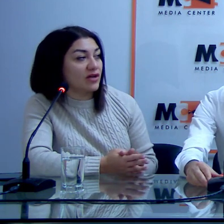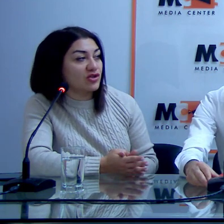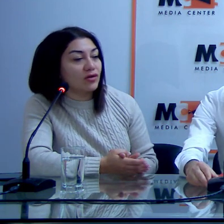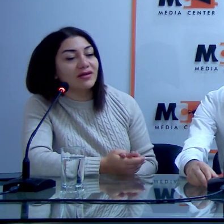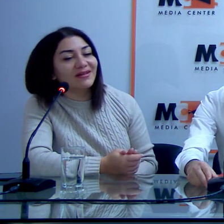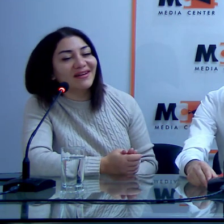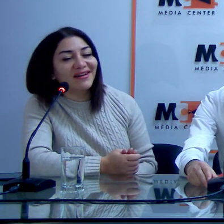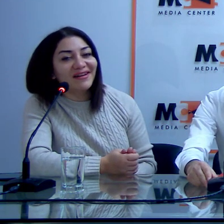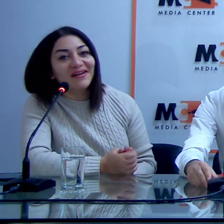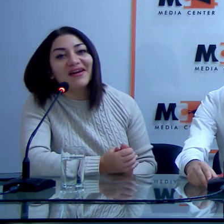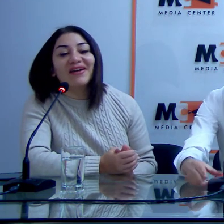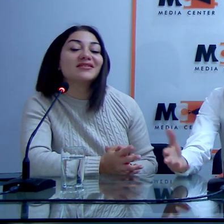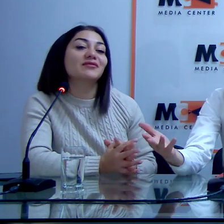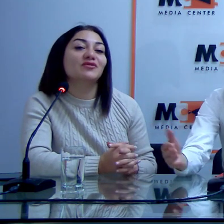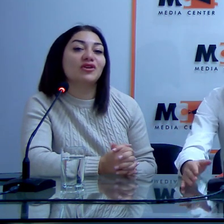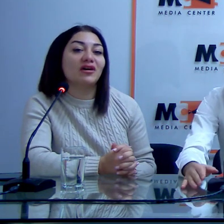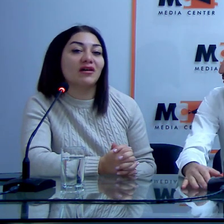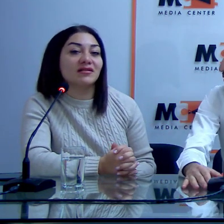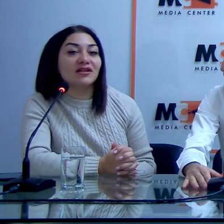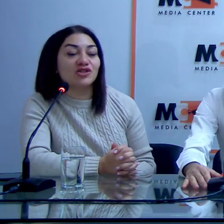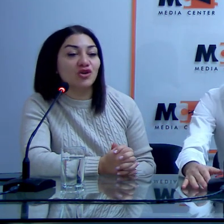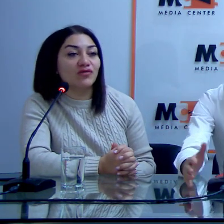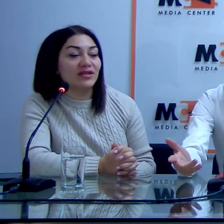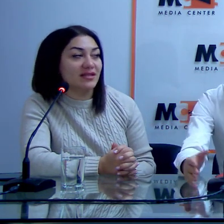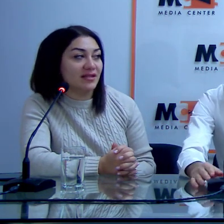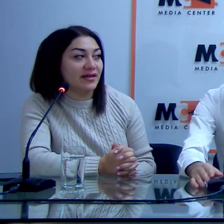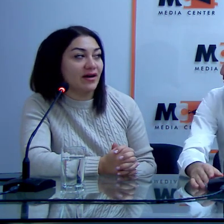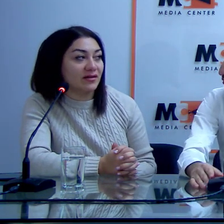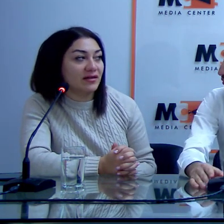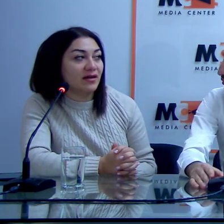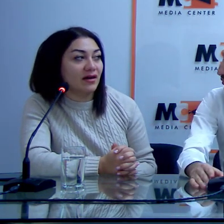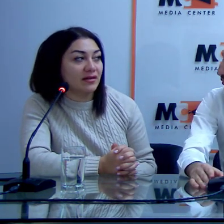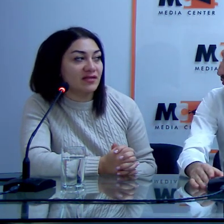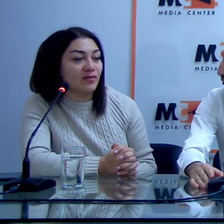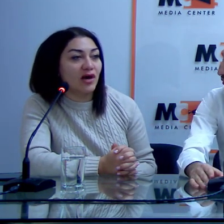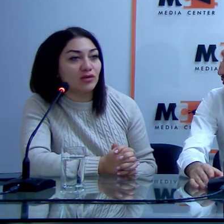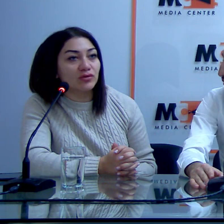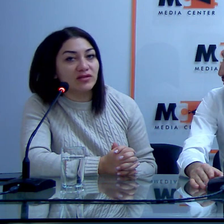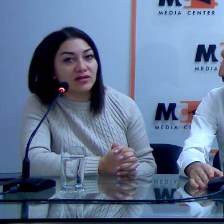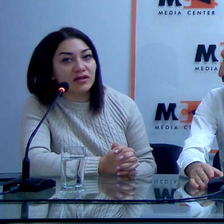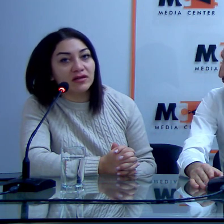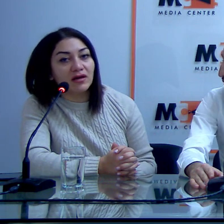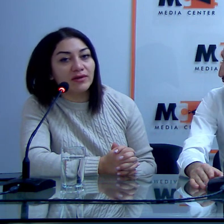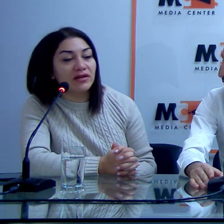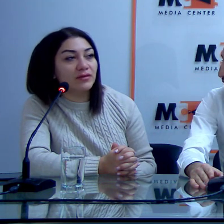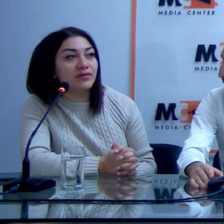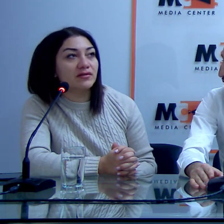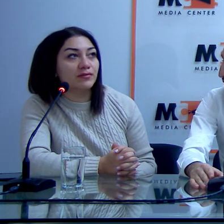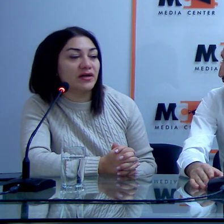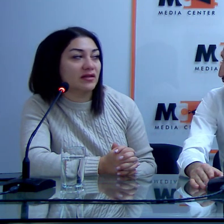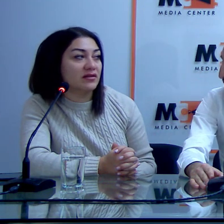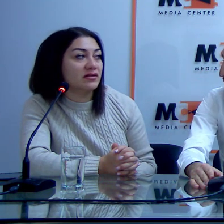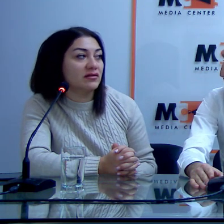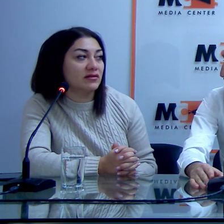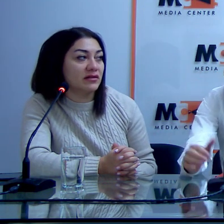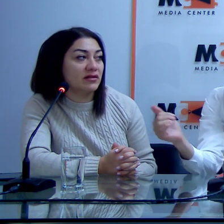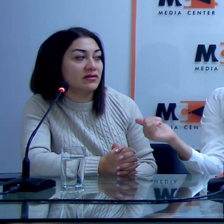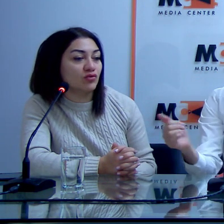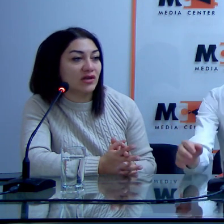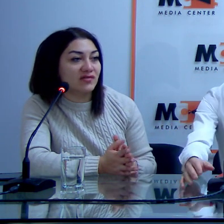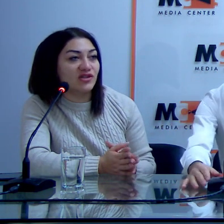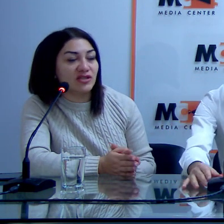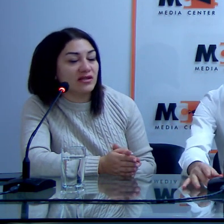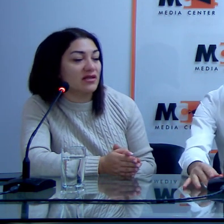քանի որ այսօր է եղել, ասեմ, որ ազգային ժողովի նիստերը արդեն նախատեսվում է, հատուկ նիստերը համենայն դեպս պարտադիր